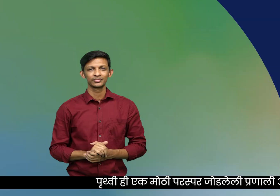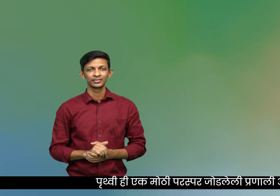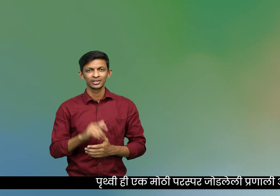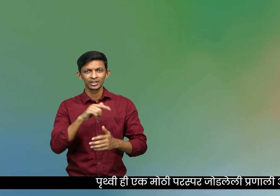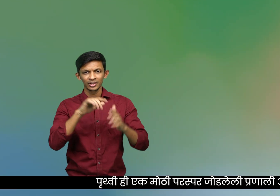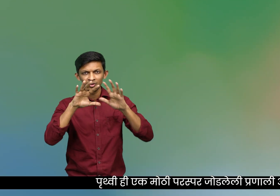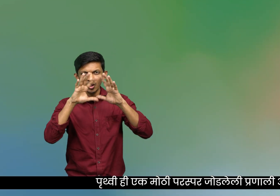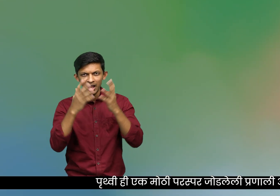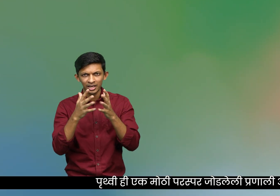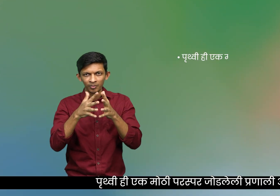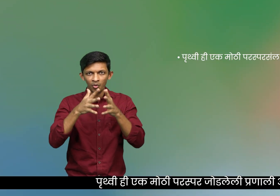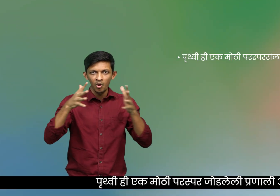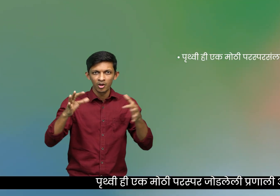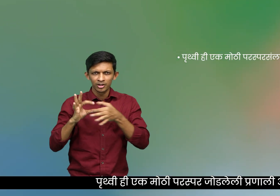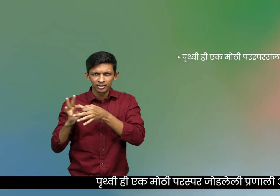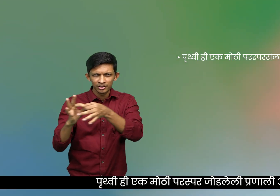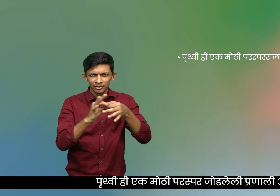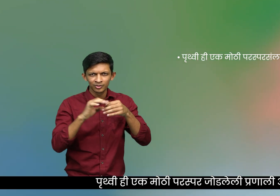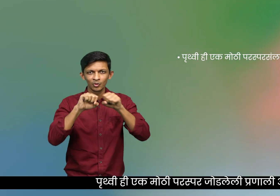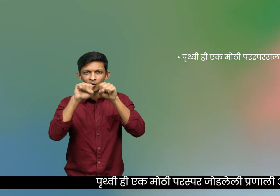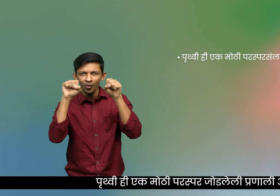पृथ्वी ही एक मोठी परस्पर जोडलेली प्रणाली आहे.